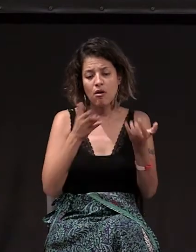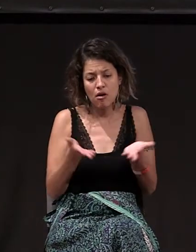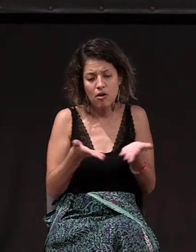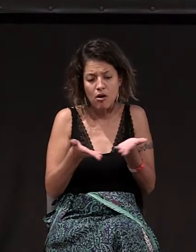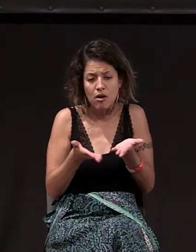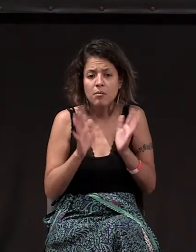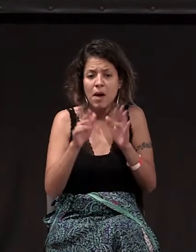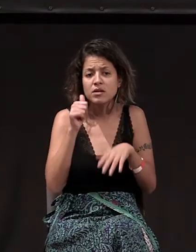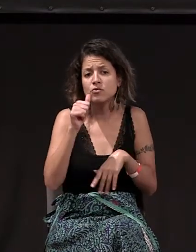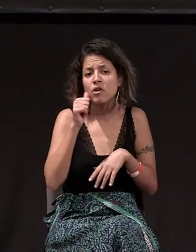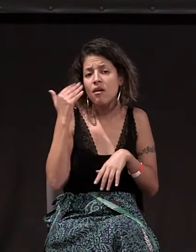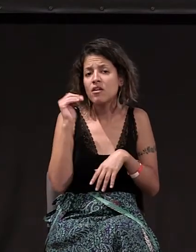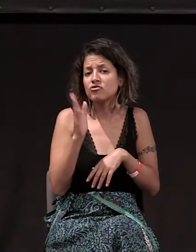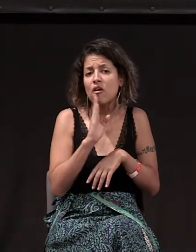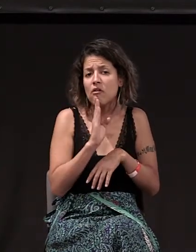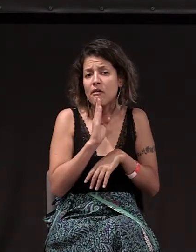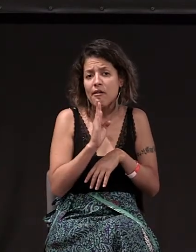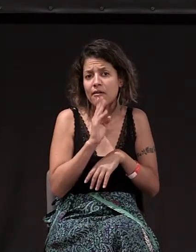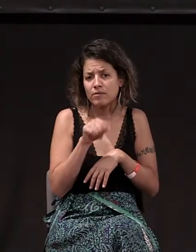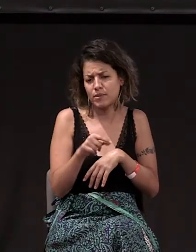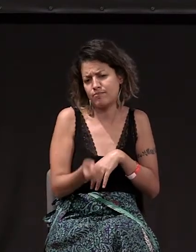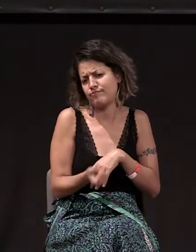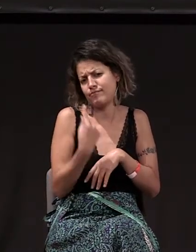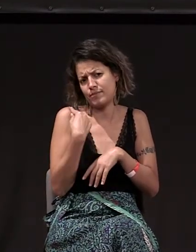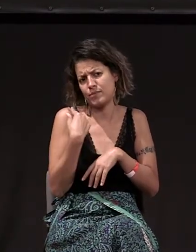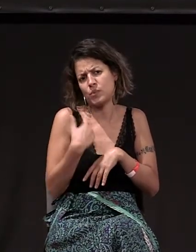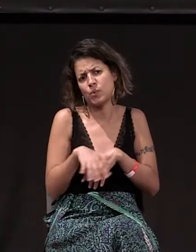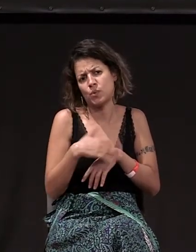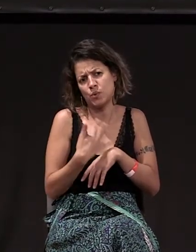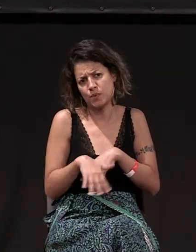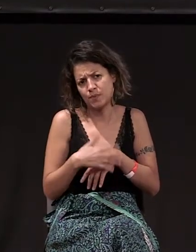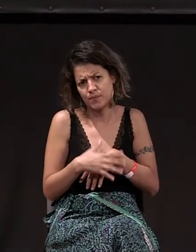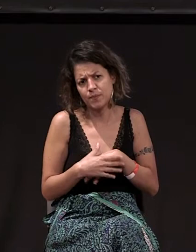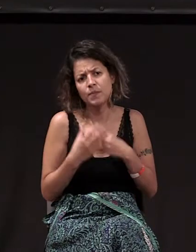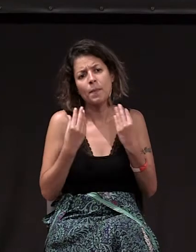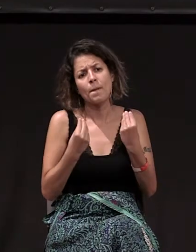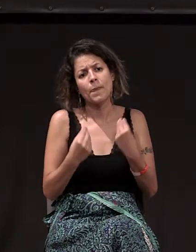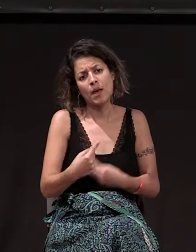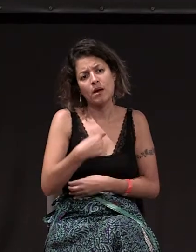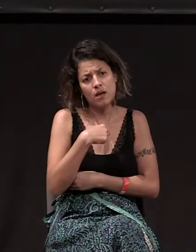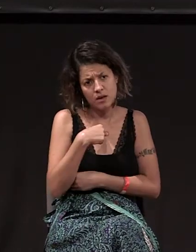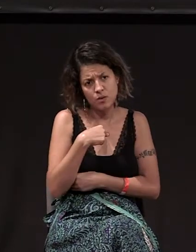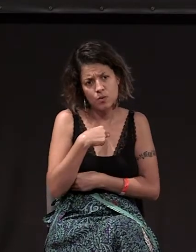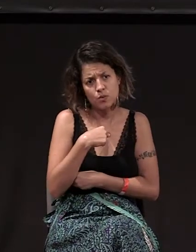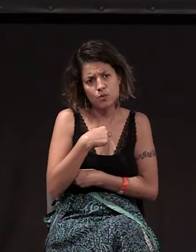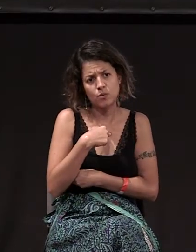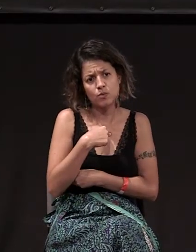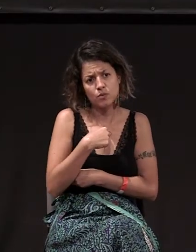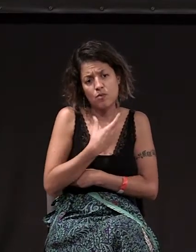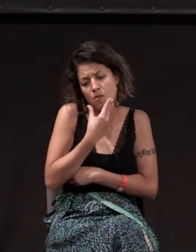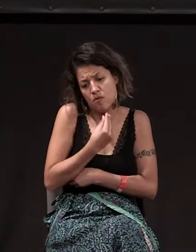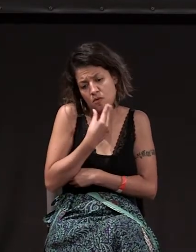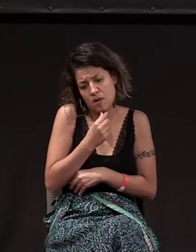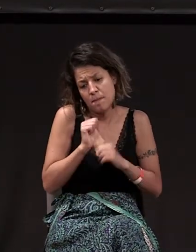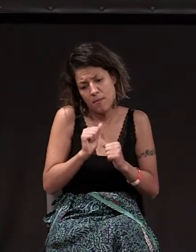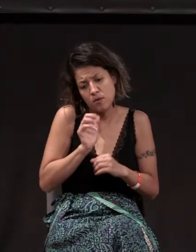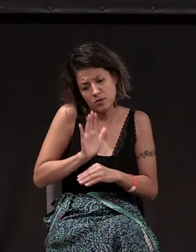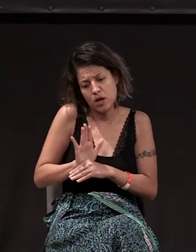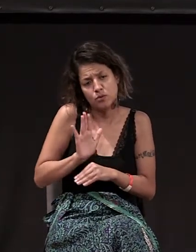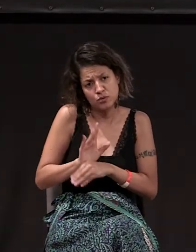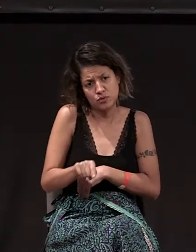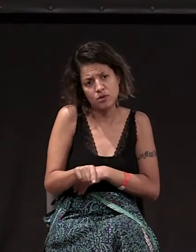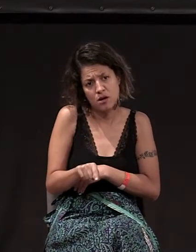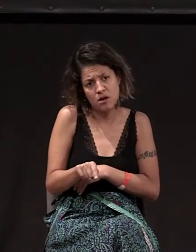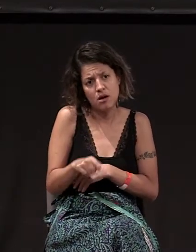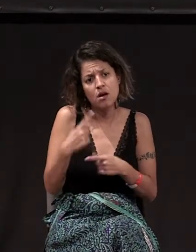isso agora. E isso é muito novo, de certa forma. Então, como é que eu, homem, posso auxiliar nisso? Porque